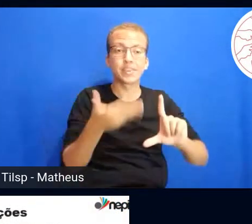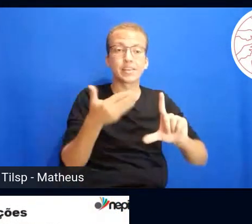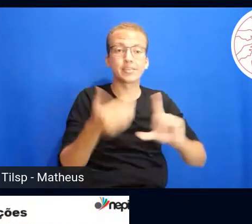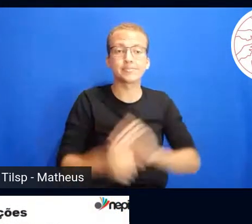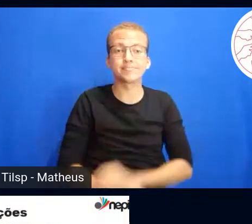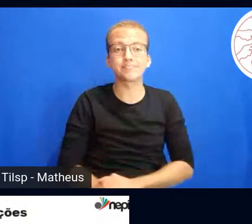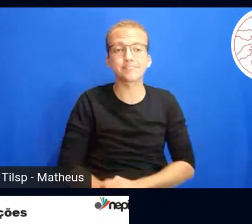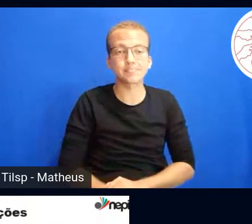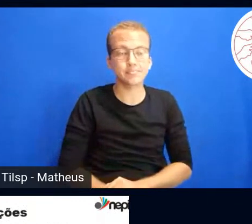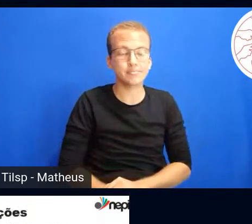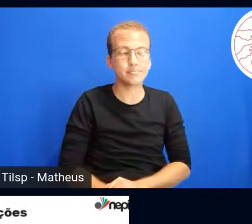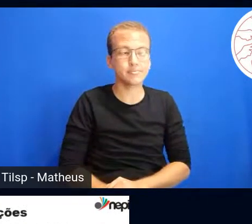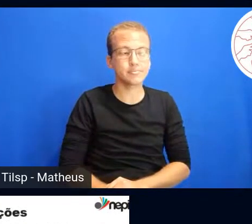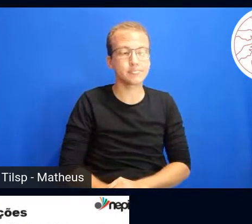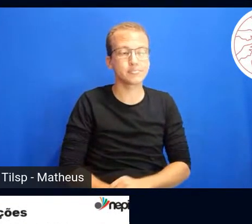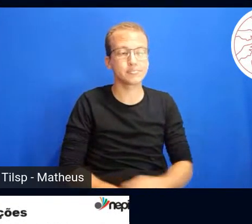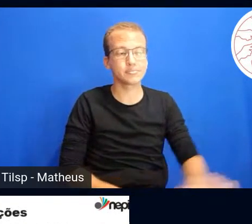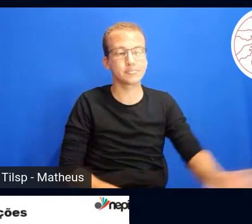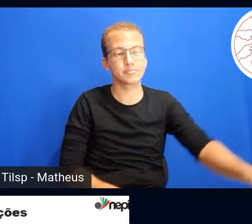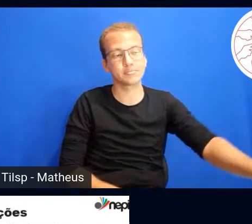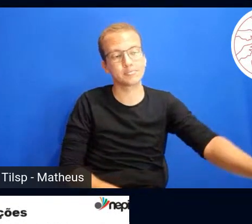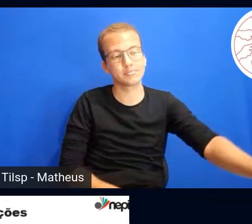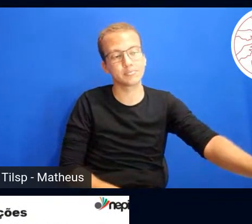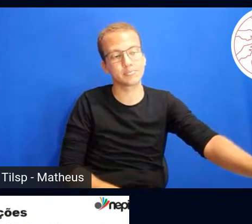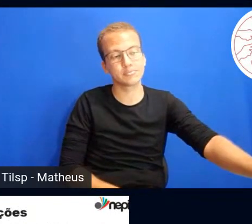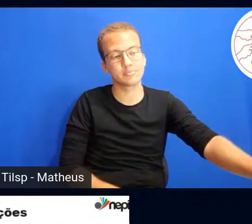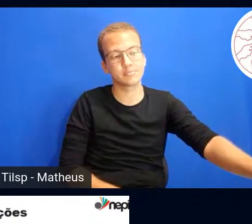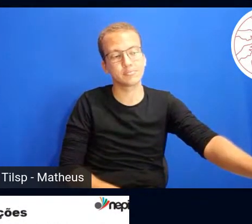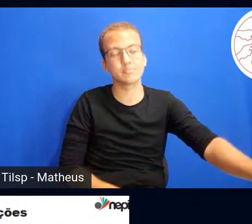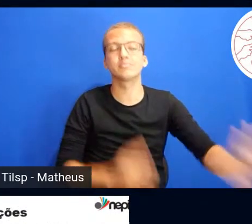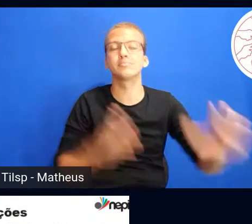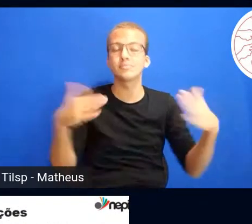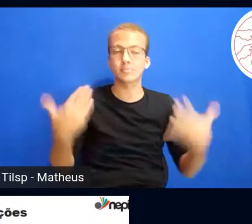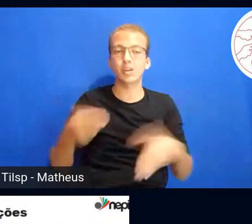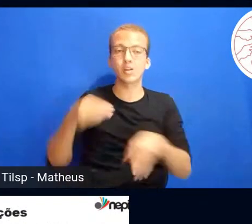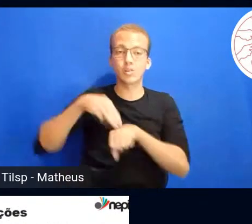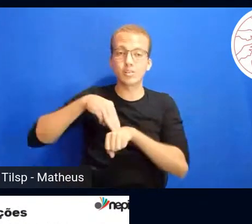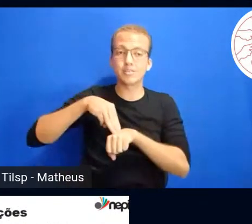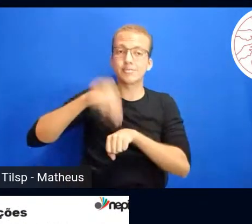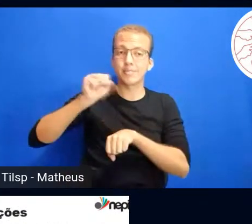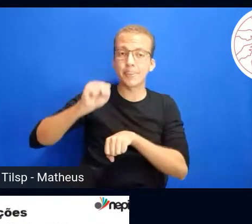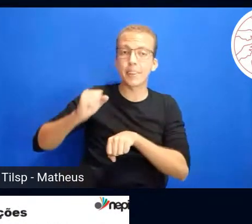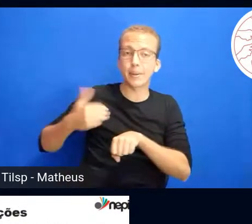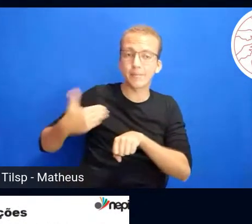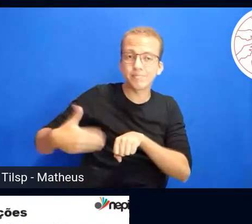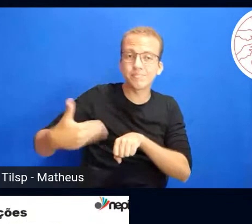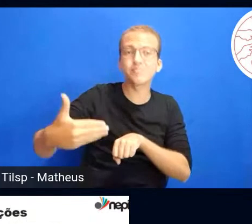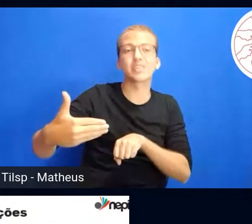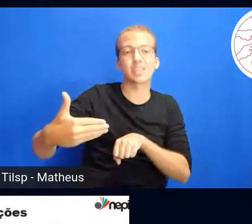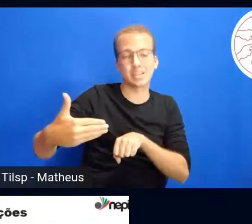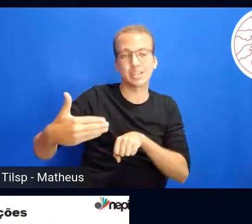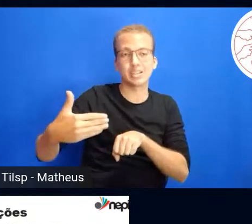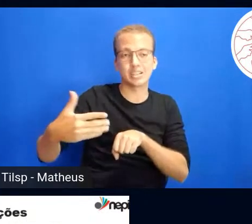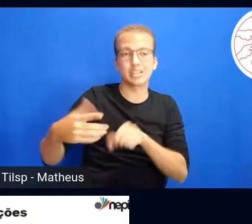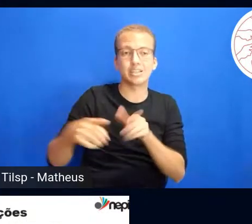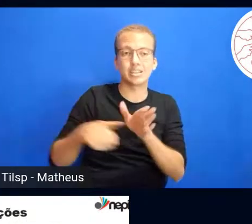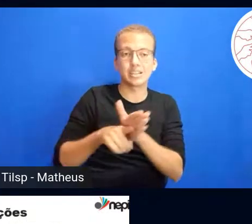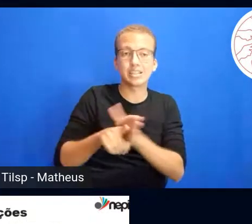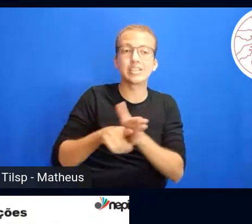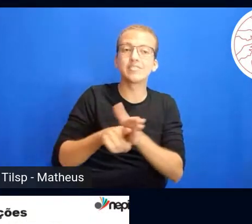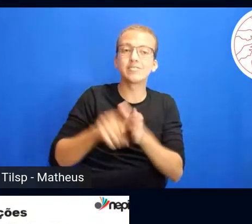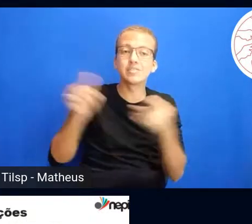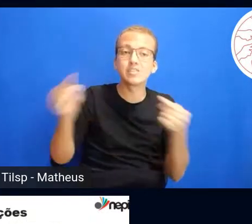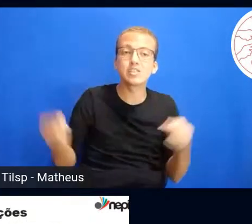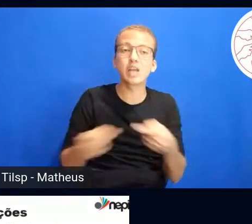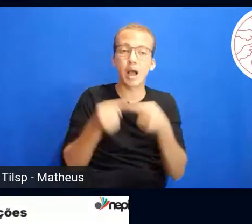Então, eh, o, a pesquisa, como eu disse, sou eu ainda sou mestranda e não foi, não foi possível que seria aplicada e se a fazer a aplicação e